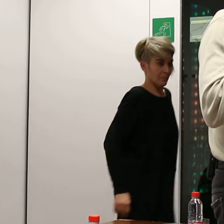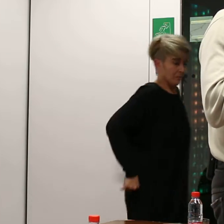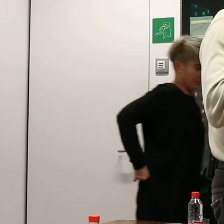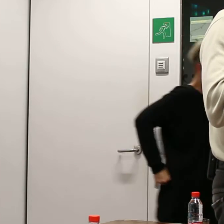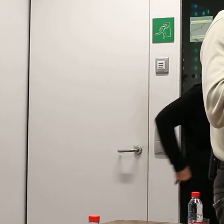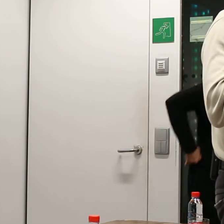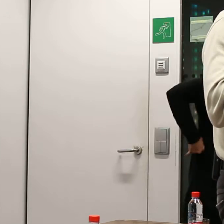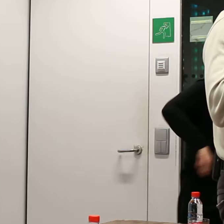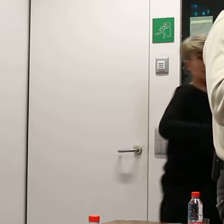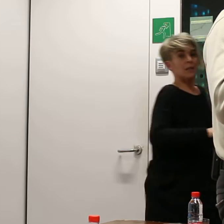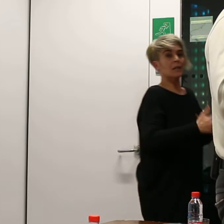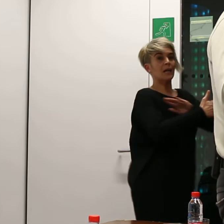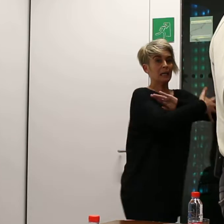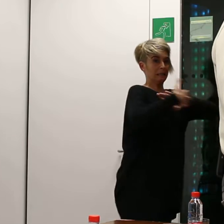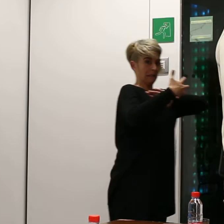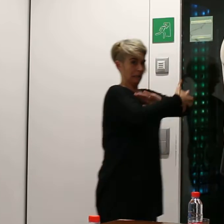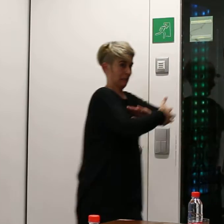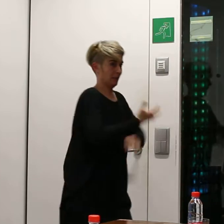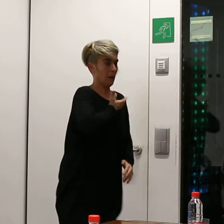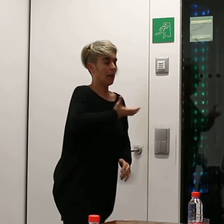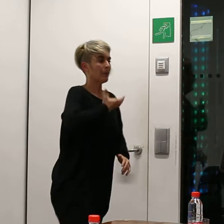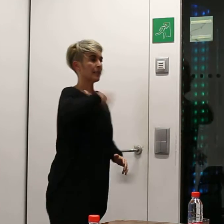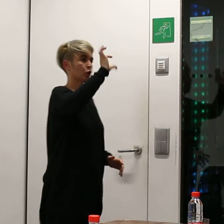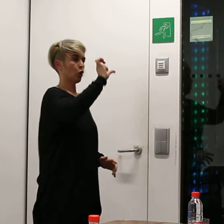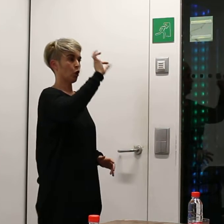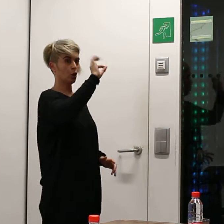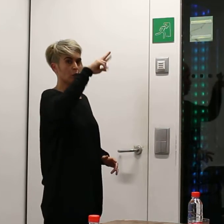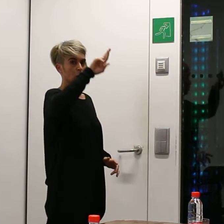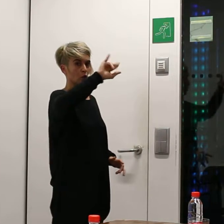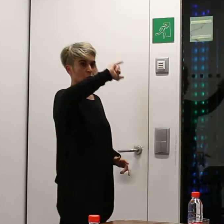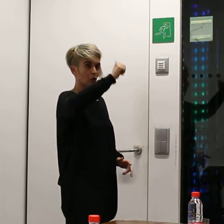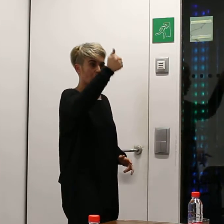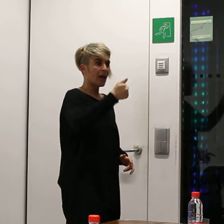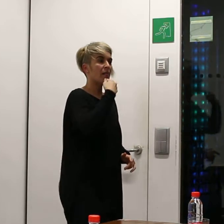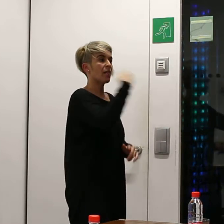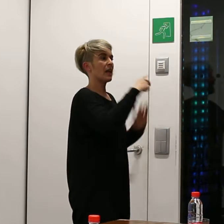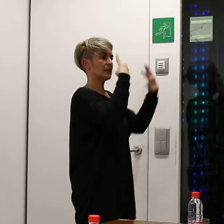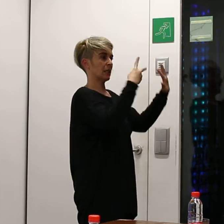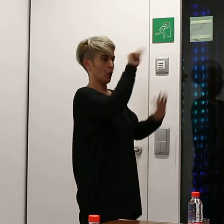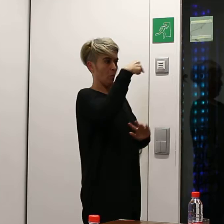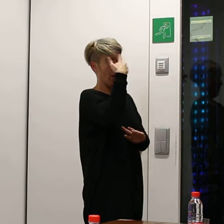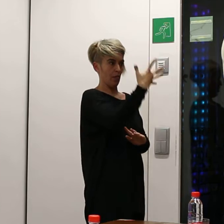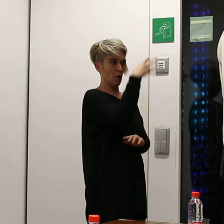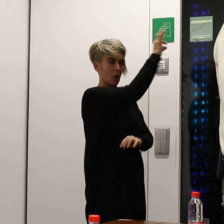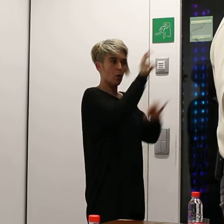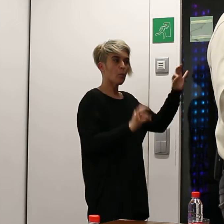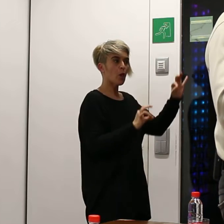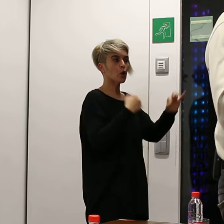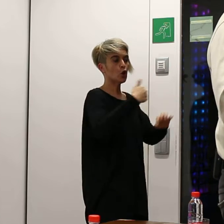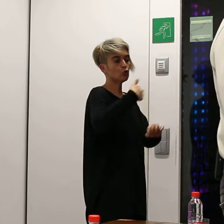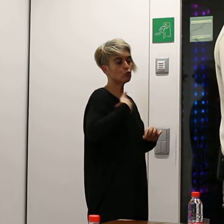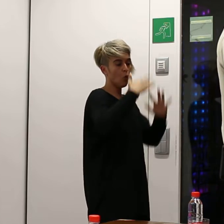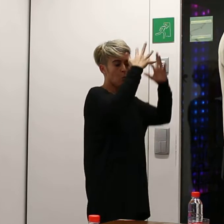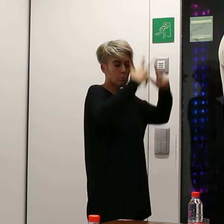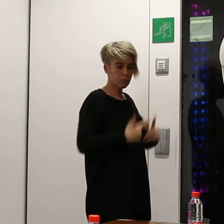ministro Soria, del exministro Soria, era de el 7,5%. Y lo que yo calculo que en